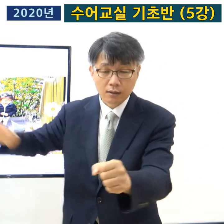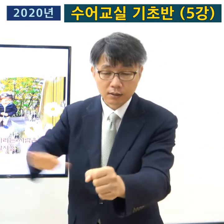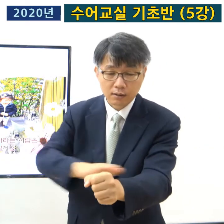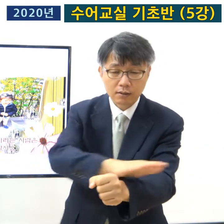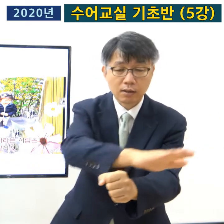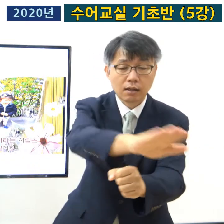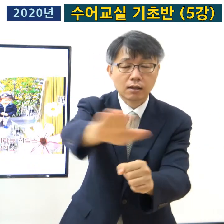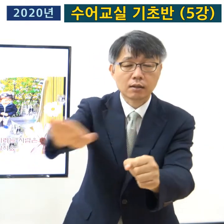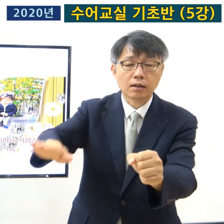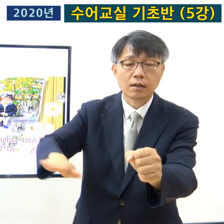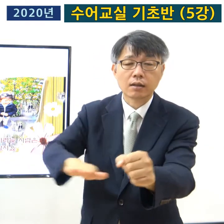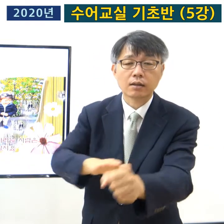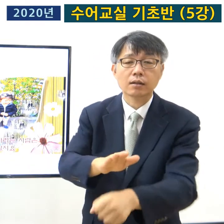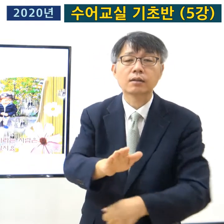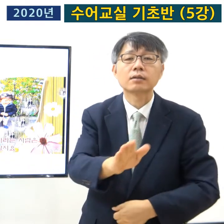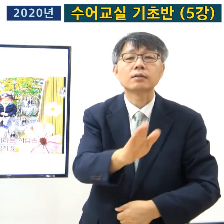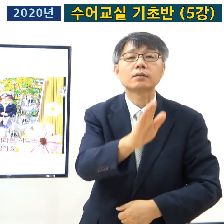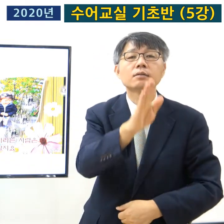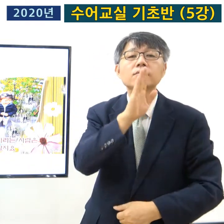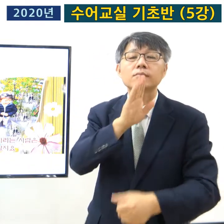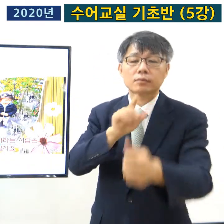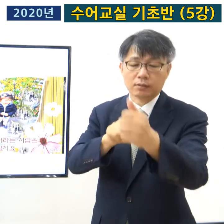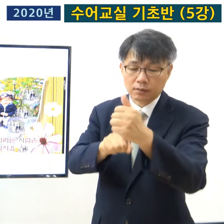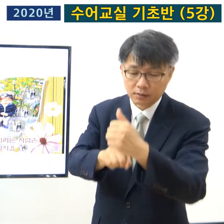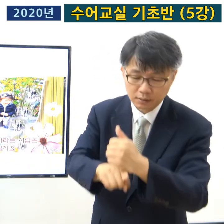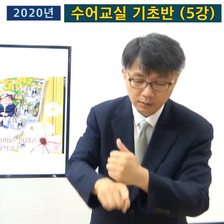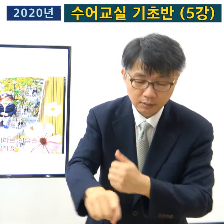사람은 사랑의 진리를